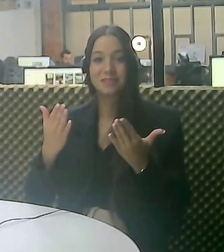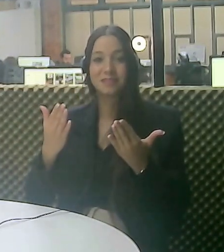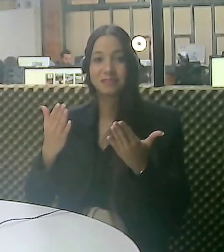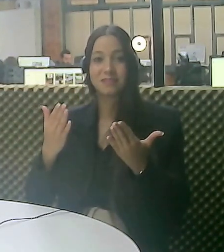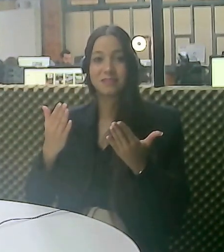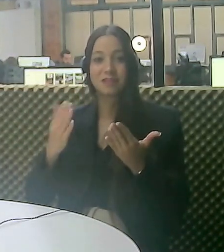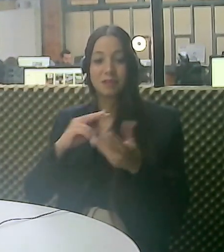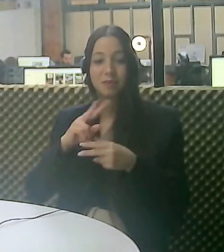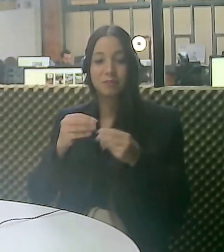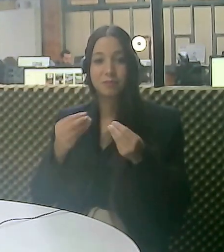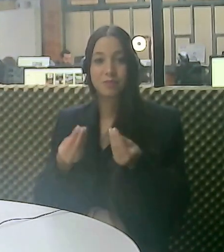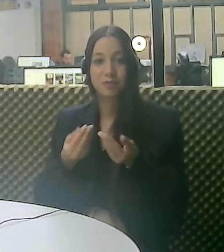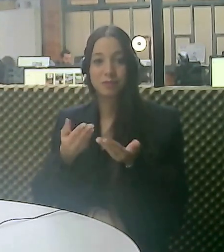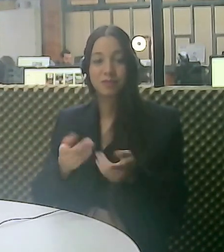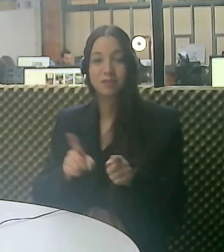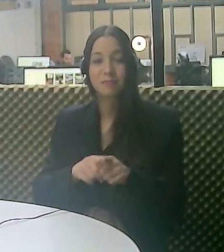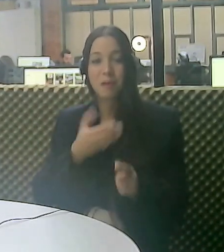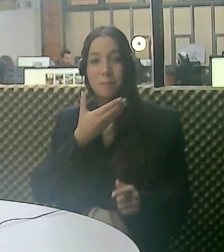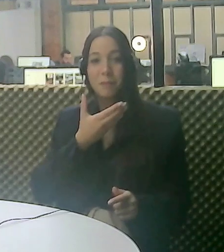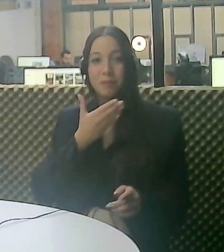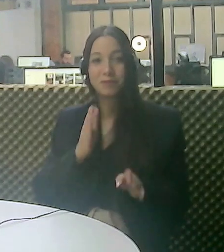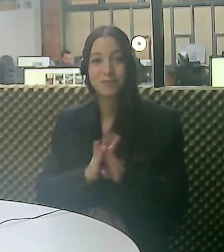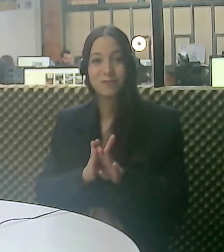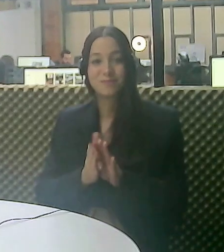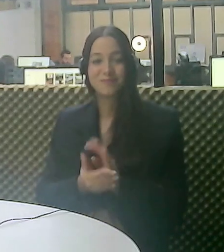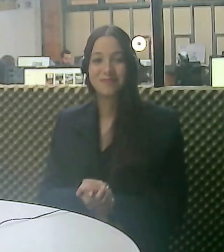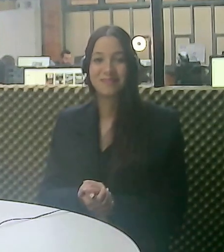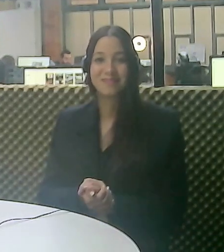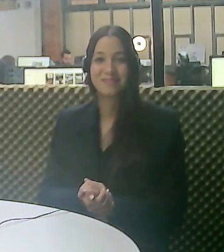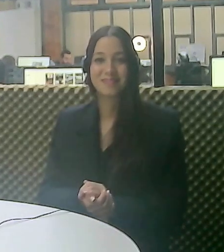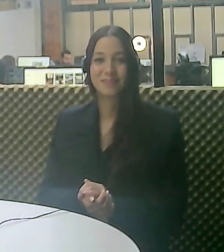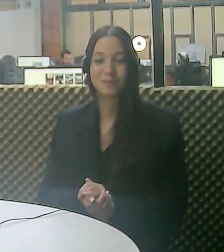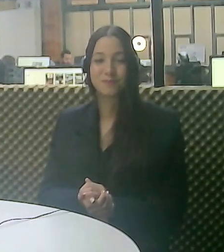de lembrancinhas e a chegada do Papai Noel.